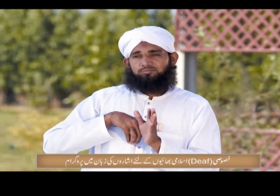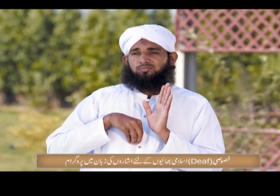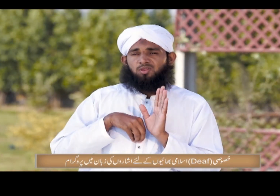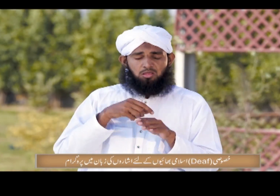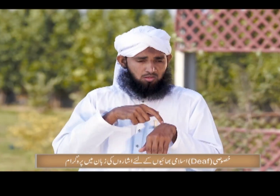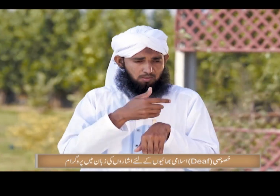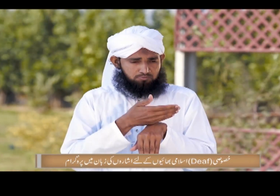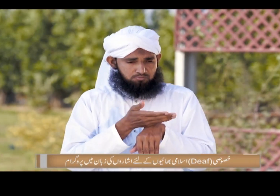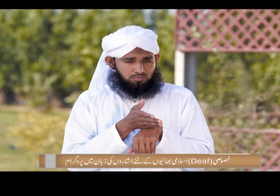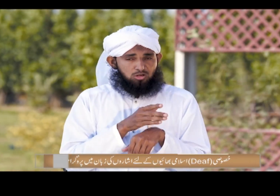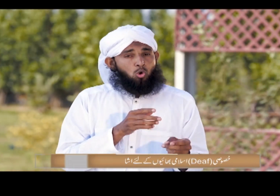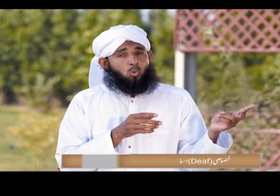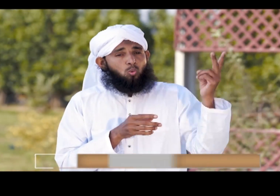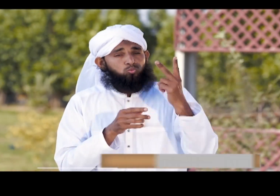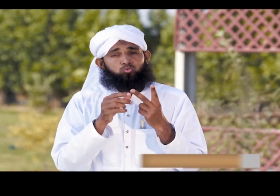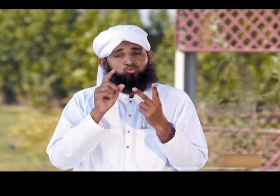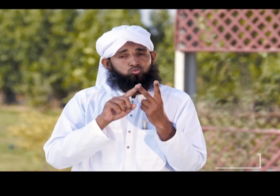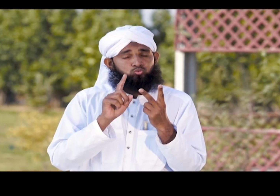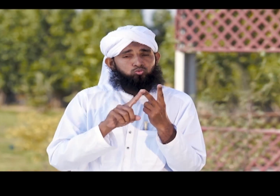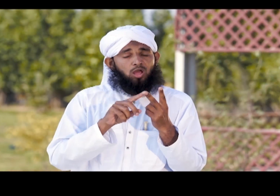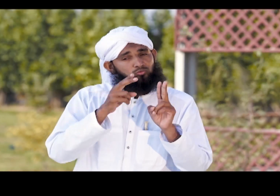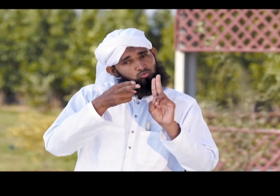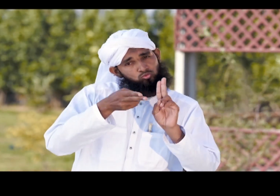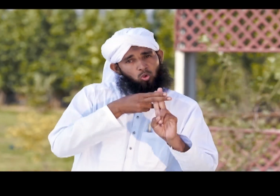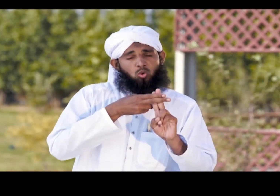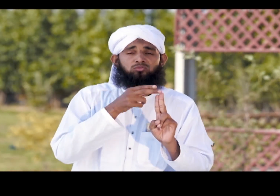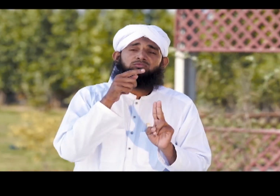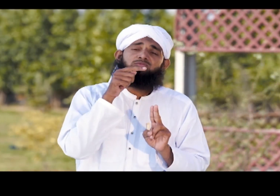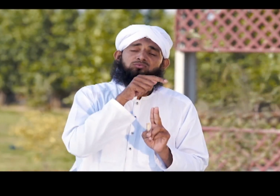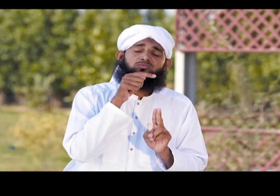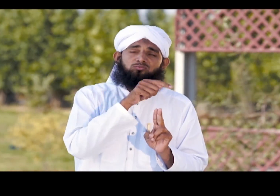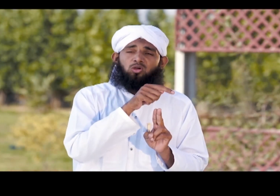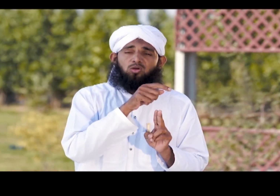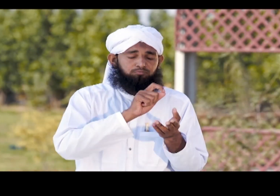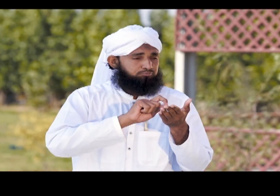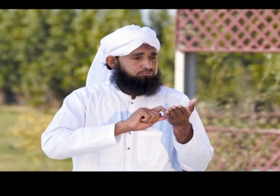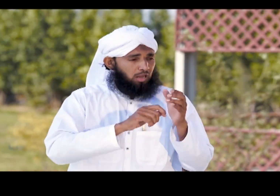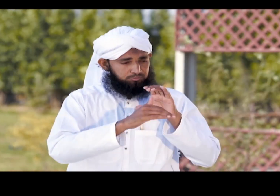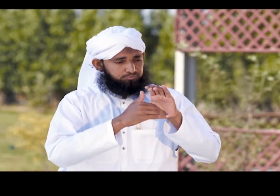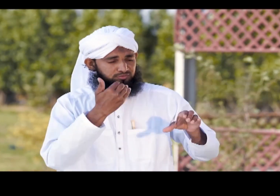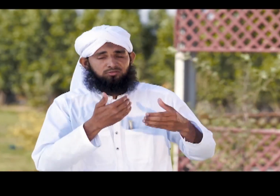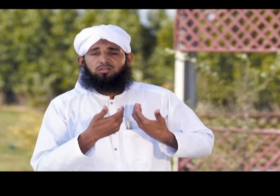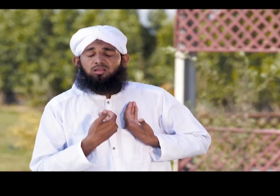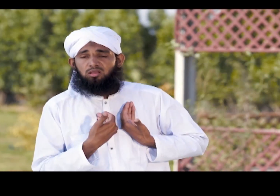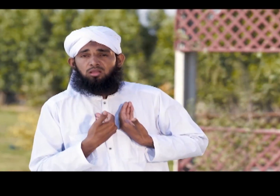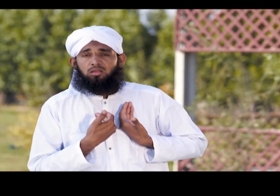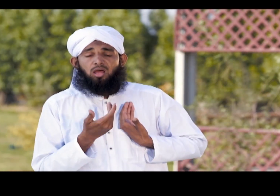رحمت اللہ علیہ کے ایک دوست کا رقعہ حضرت واقدی رحمت اللہ علیہ کی طرف آ گیا، رمضان شریف کے مہینے